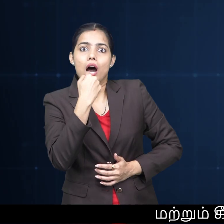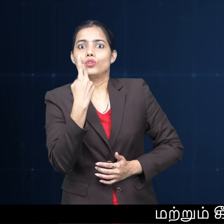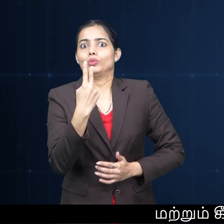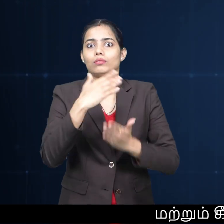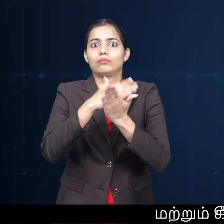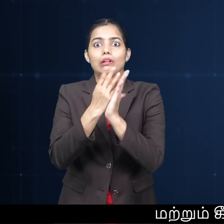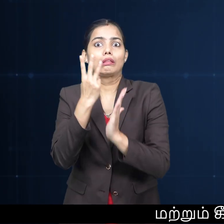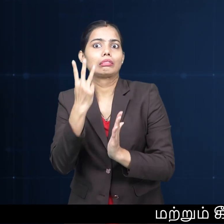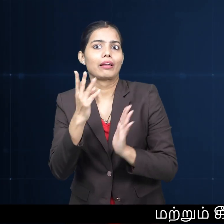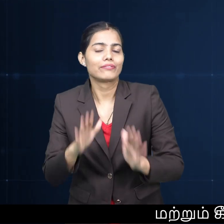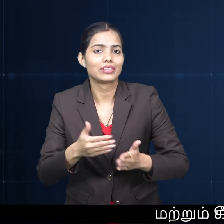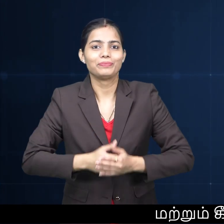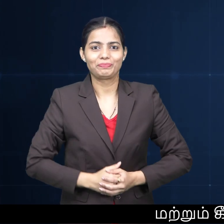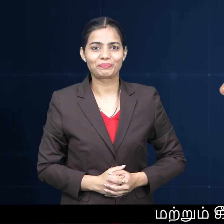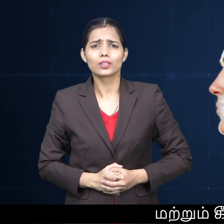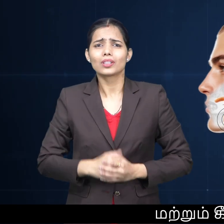கீழ்தாடை சுரபிகள்.